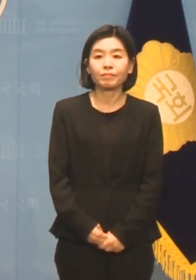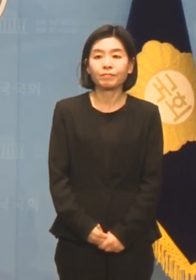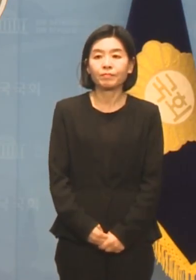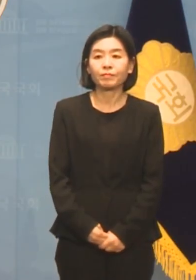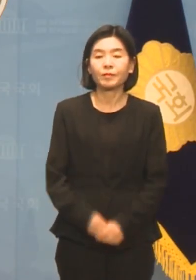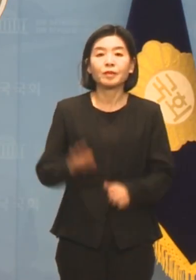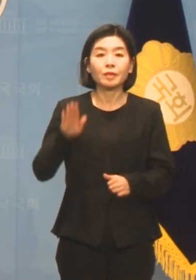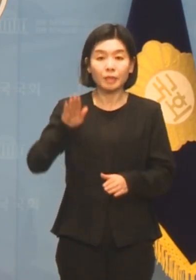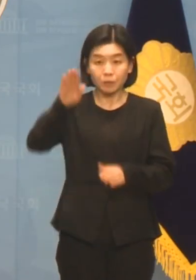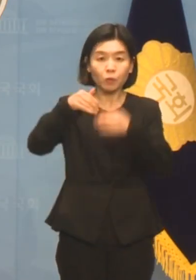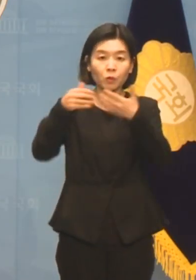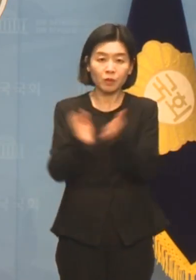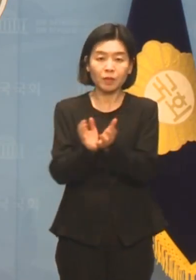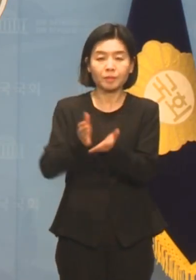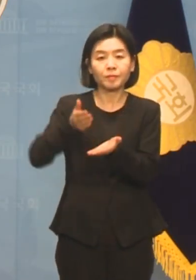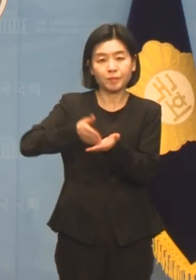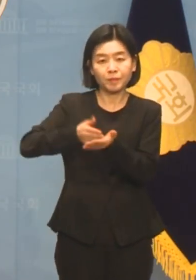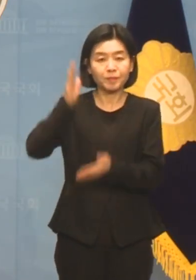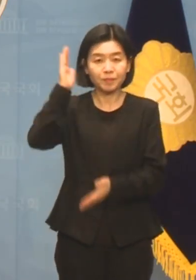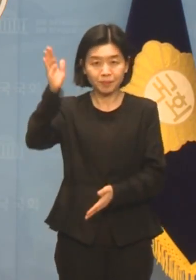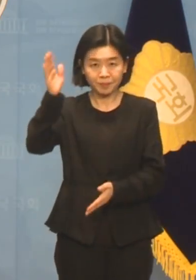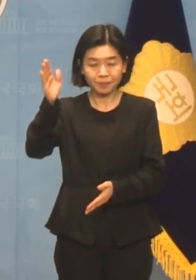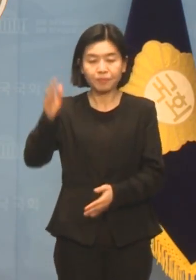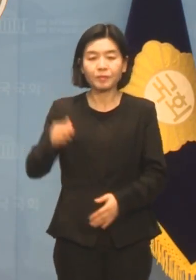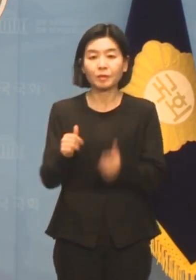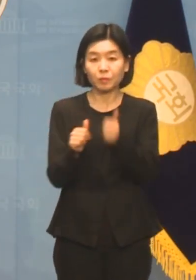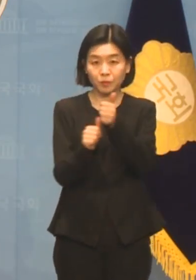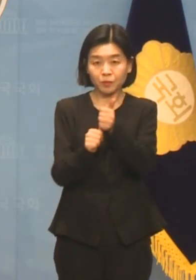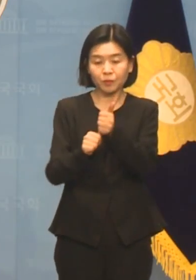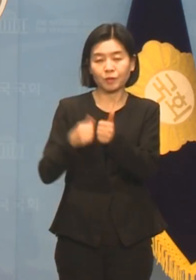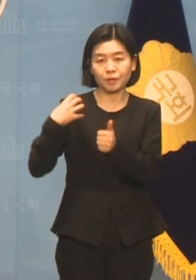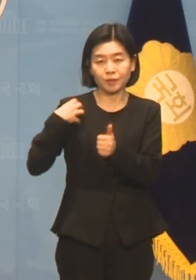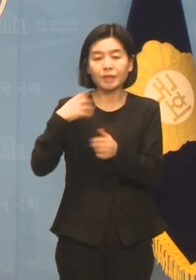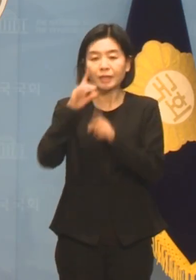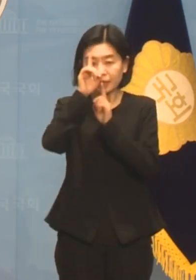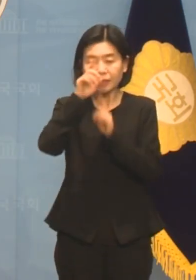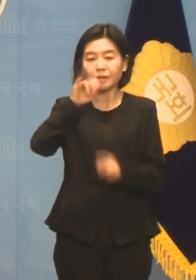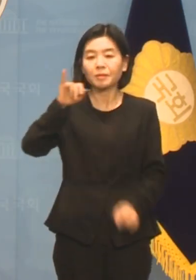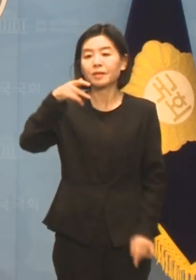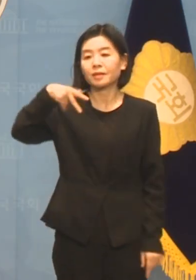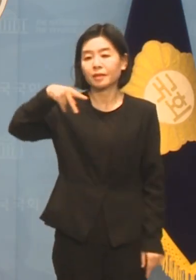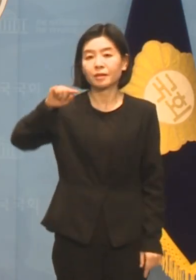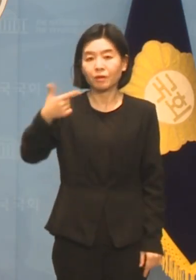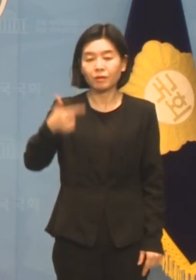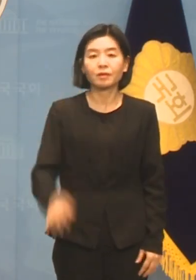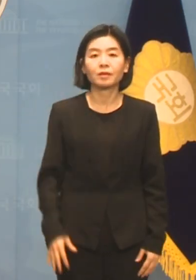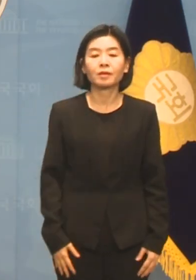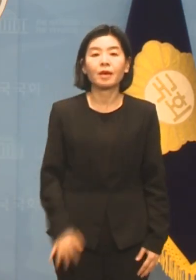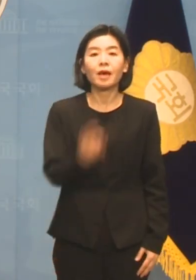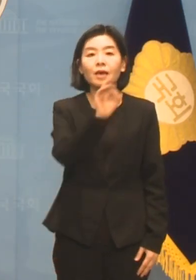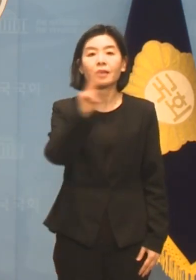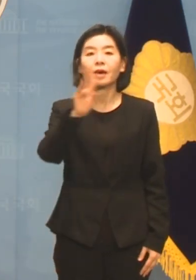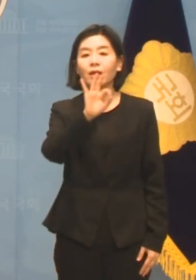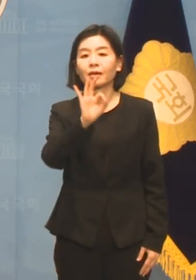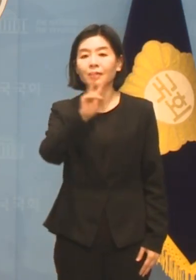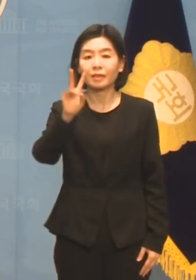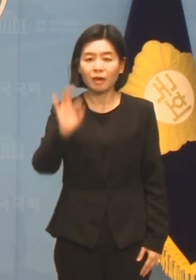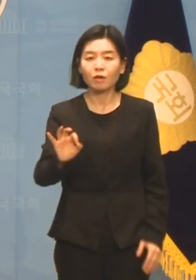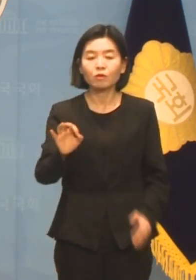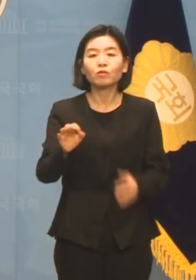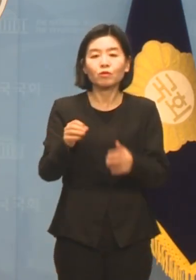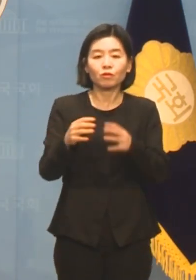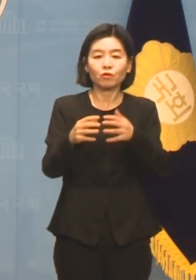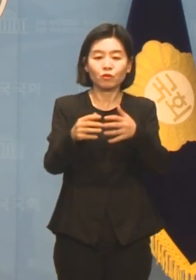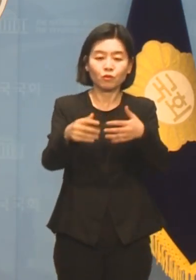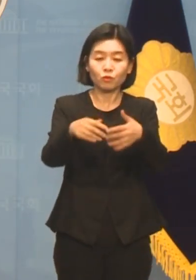네, 진보당 브리핑 시작하겠습니다. 부대변인 이미선입니다. 양양 군민의 힘을 확인한